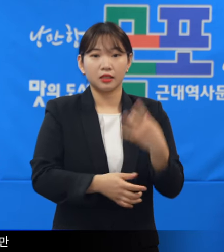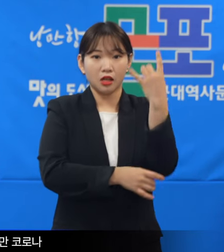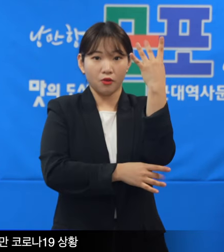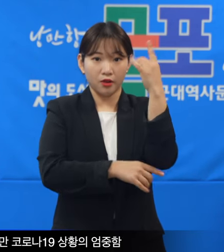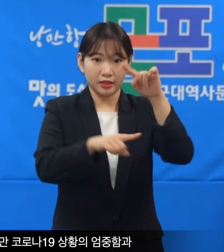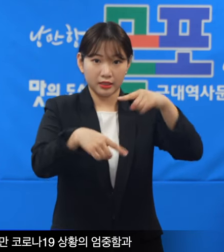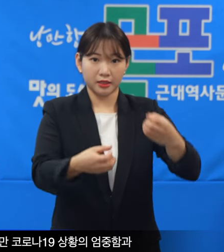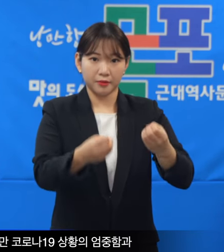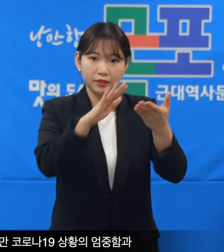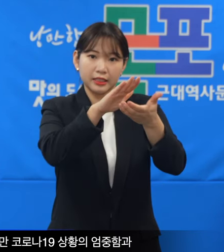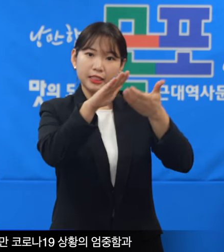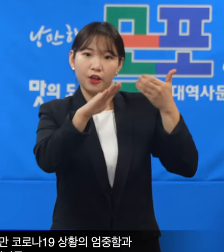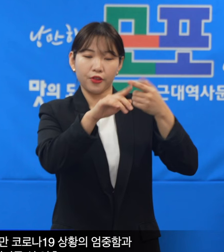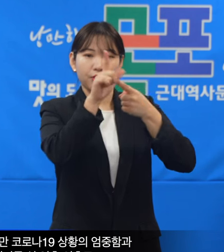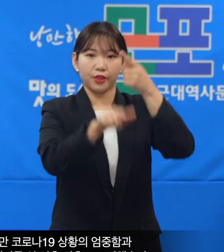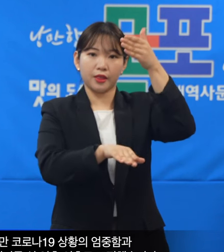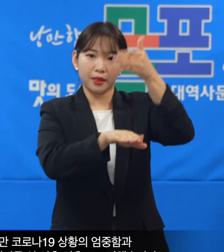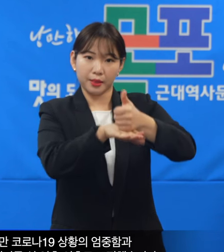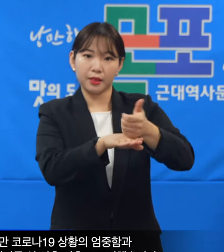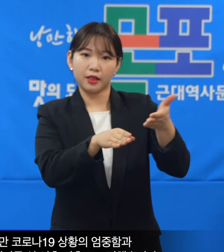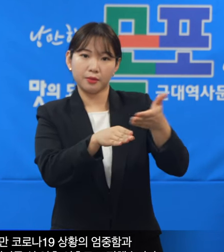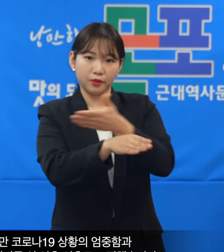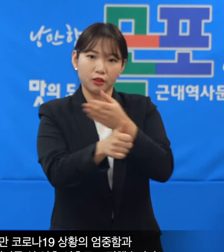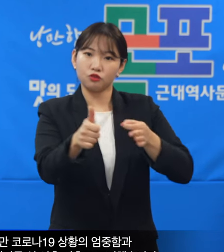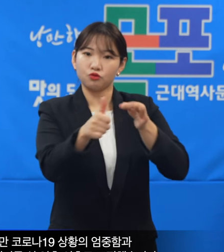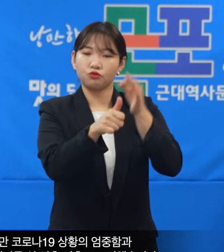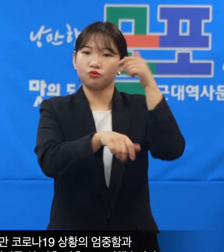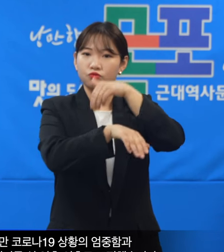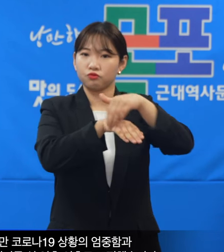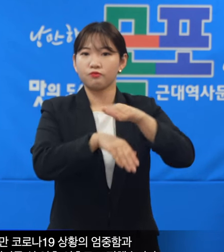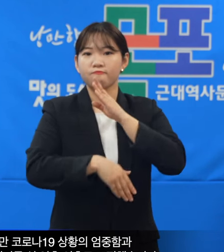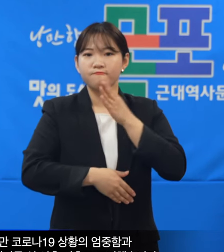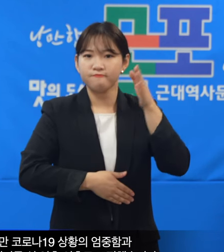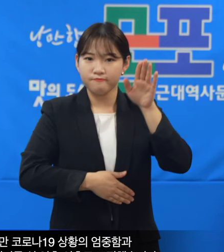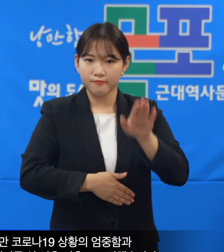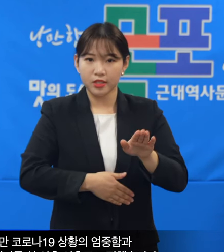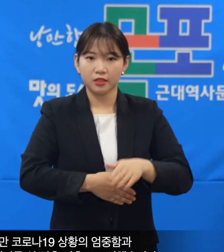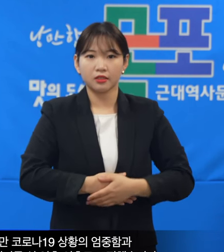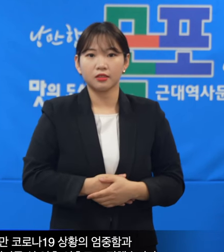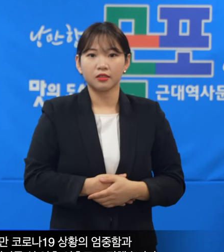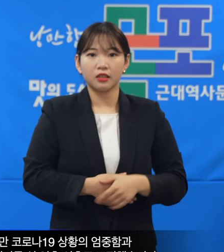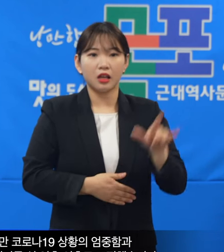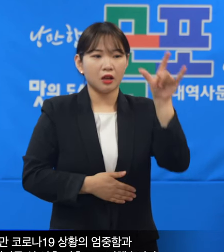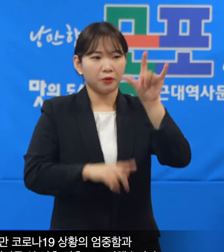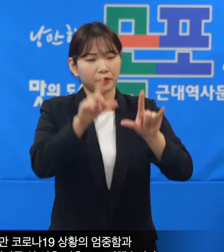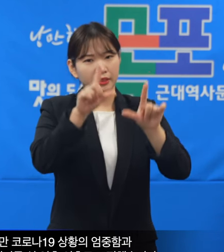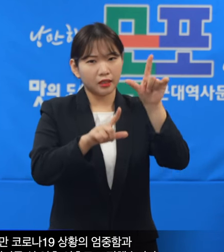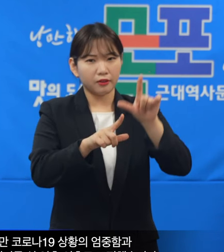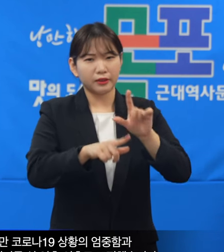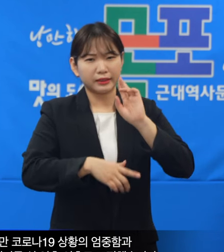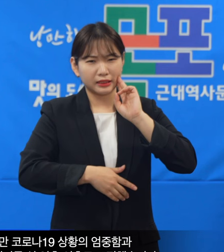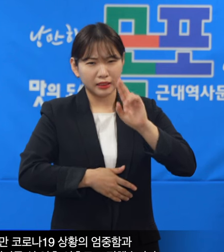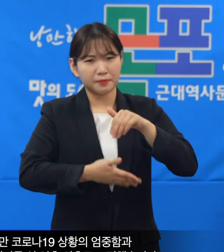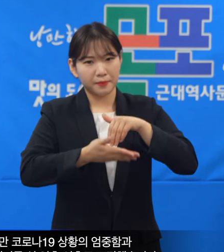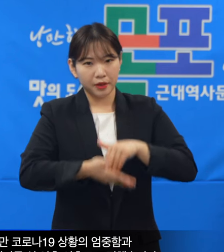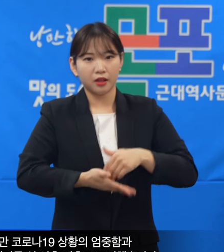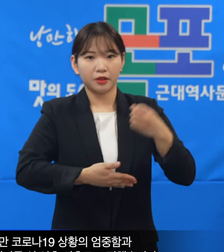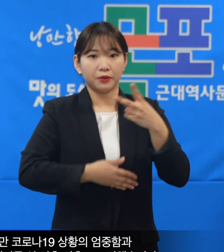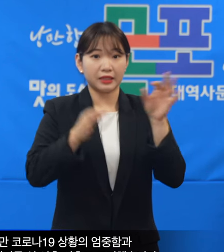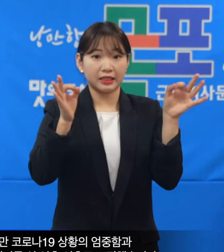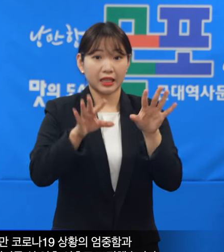당 1,000원 설 명절 전인 1월 말부터 지급 할 계획이었지만 허를 아이루 상황에 언제 함